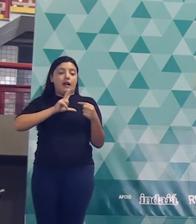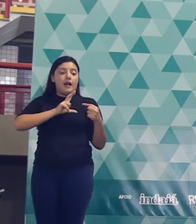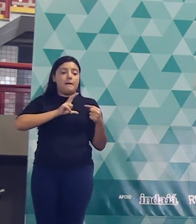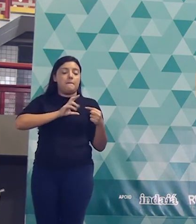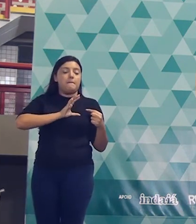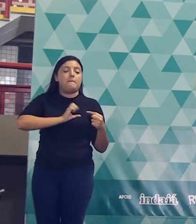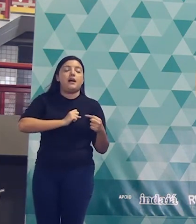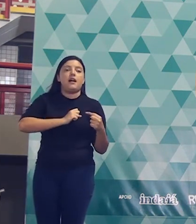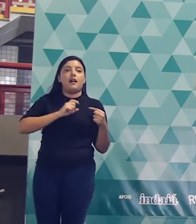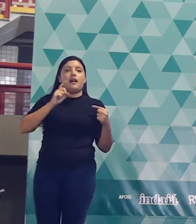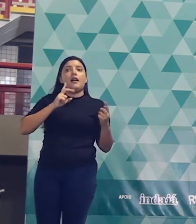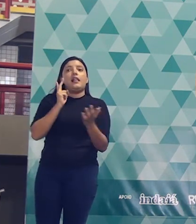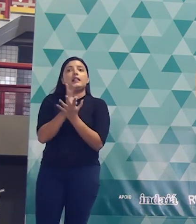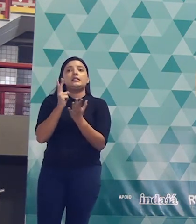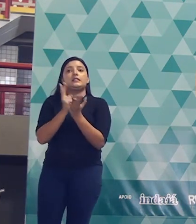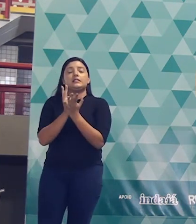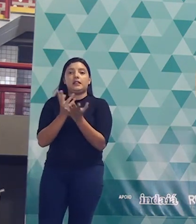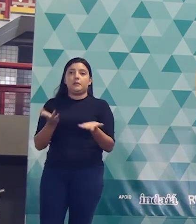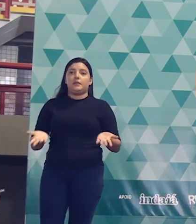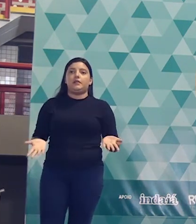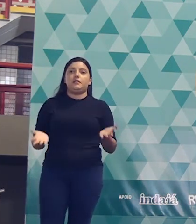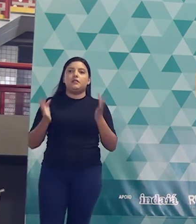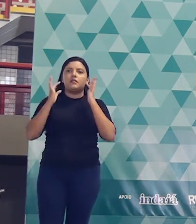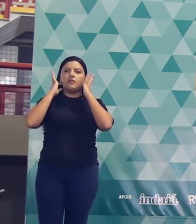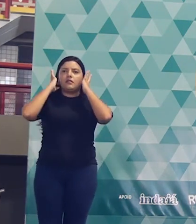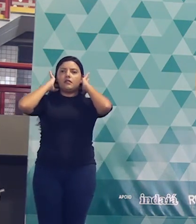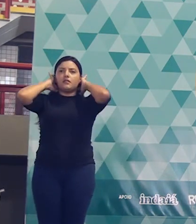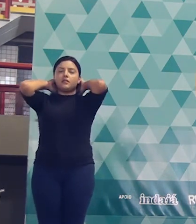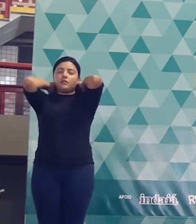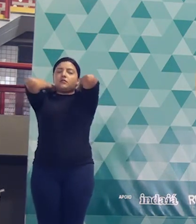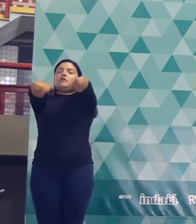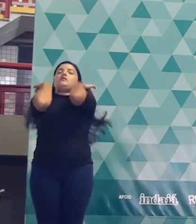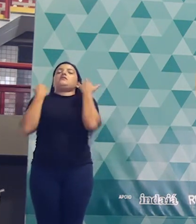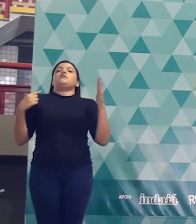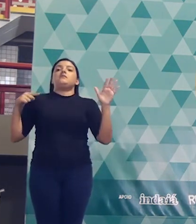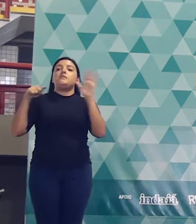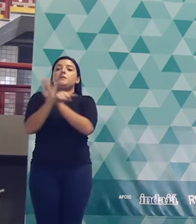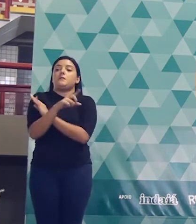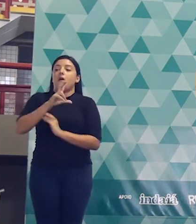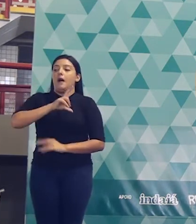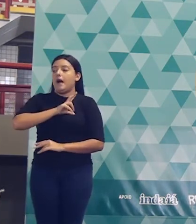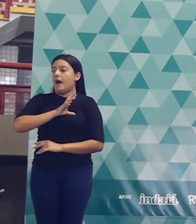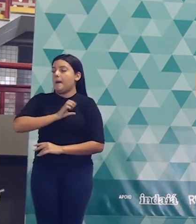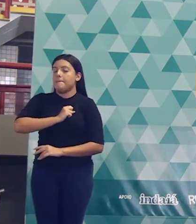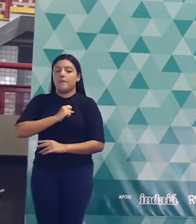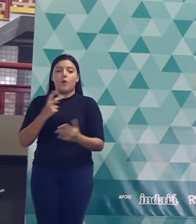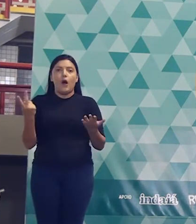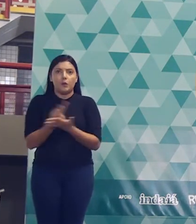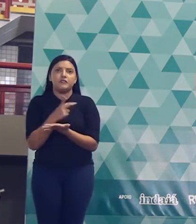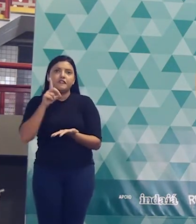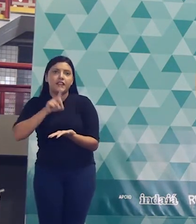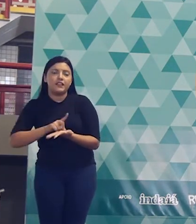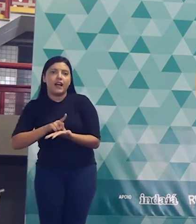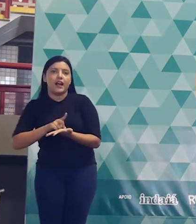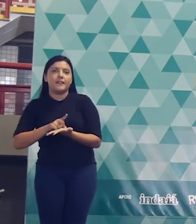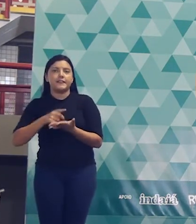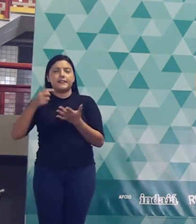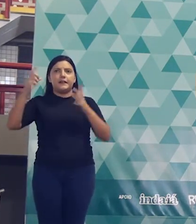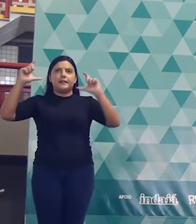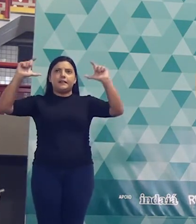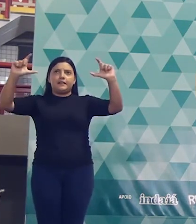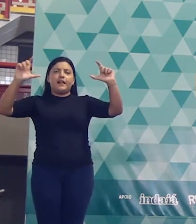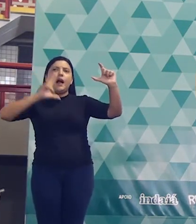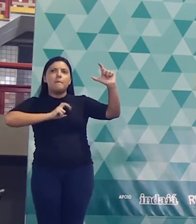é a causa dessa subordinação. Deixa eu perguntar uma coisa a vocês. O amor aconteceu na primeira estrofe?